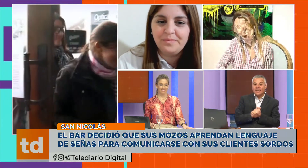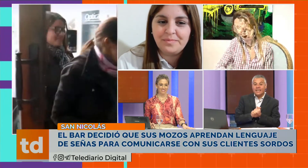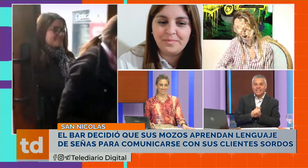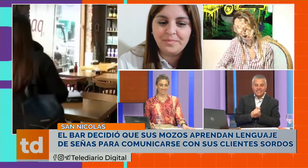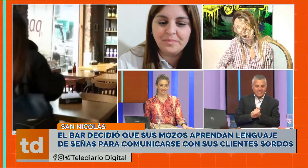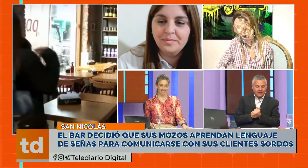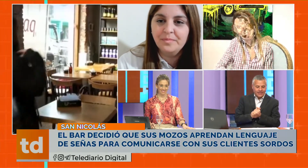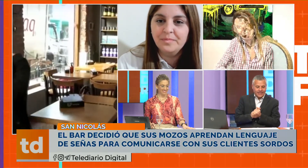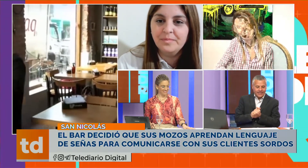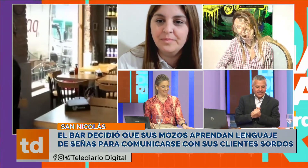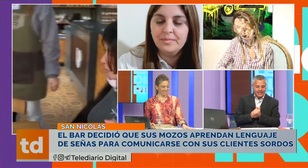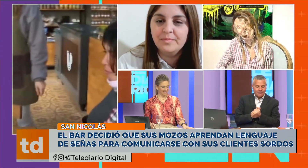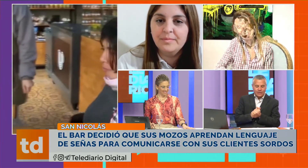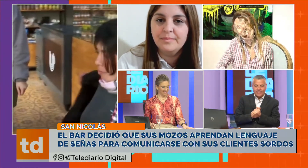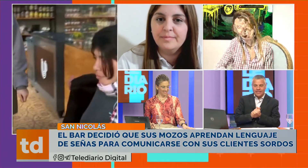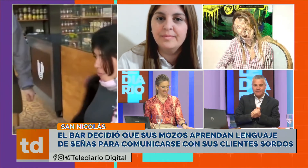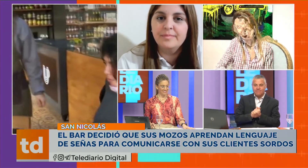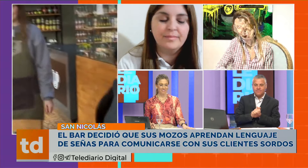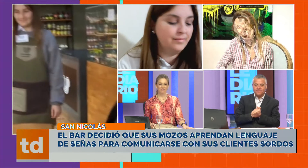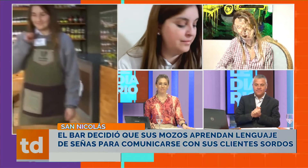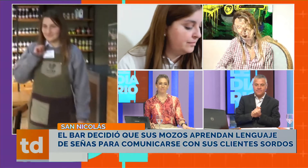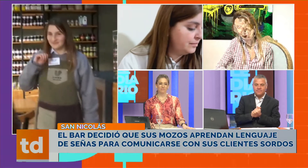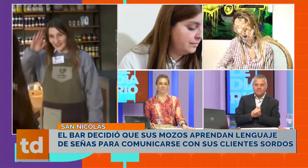nace esta iniciativa, María Eugenia?